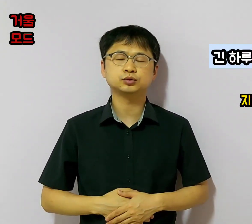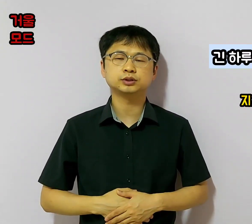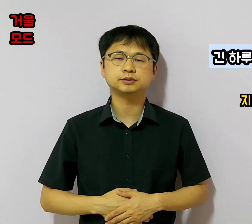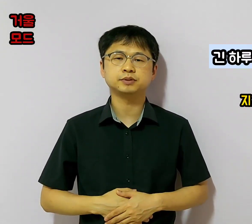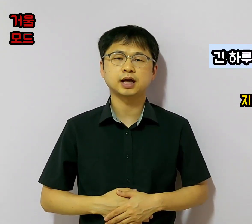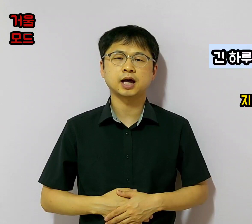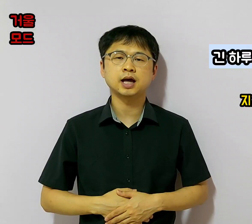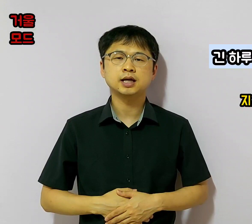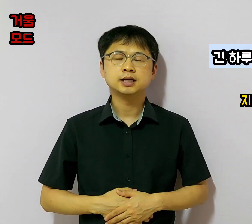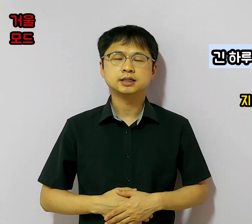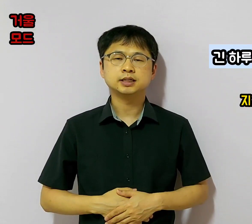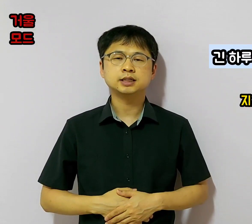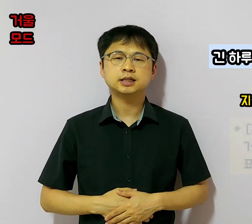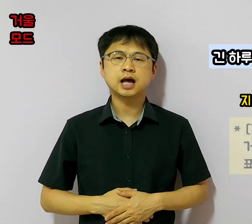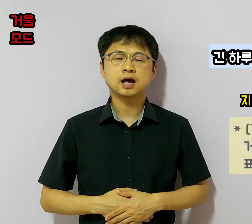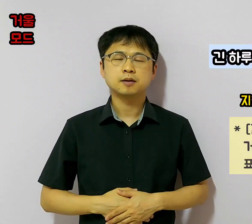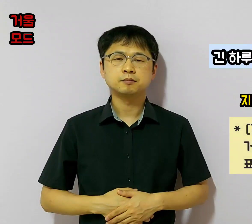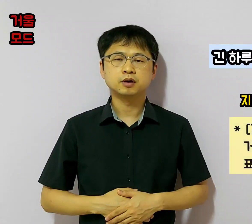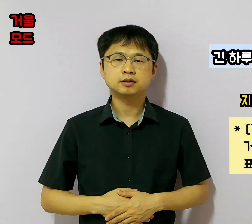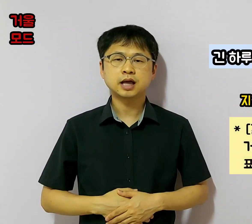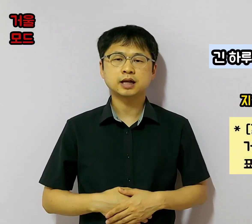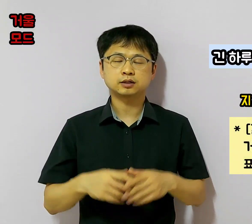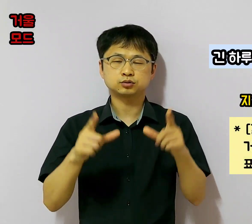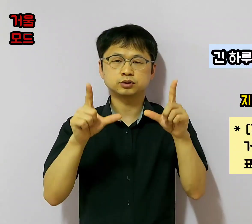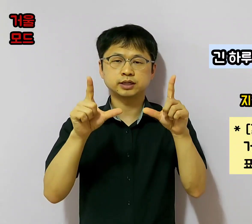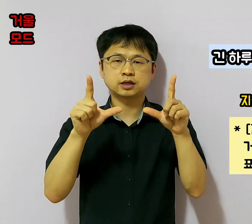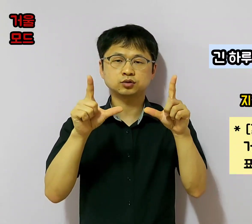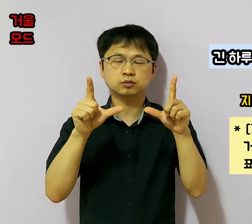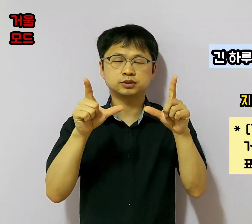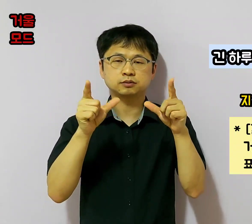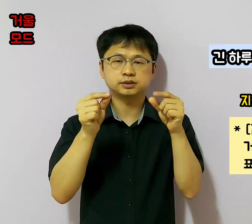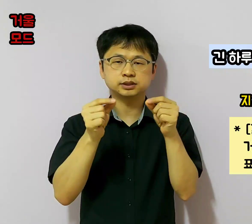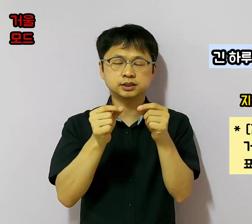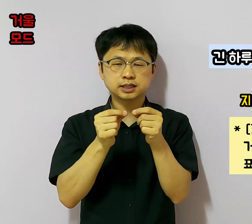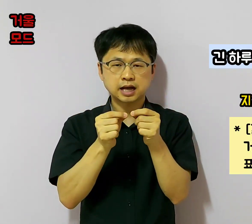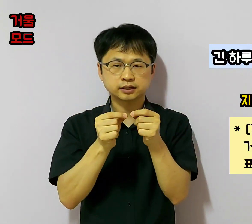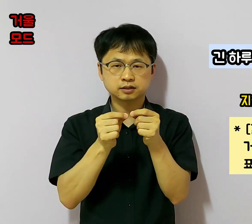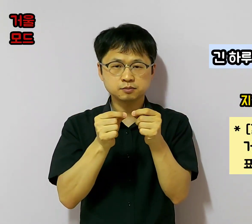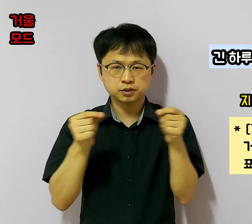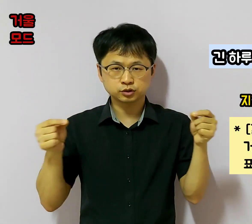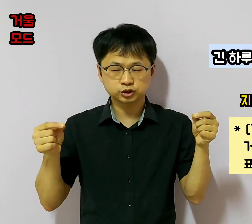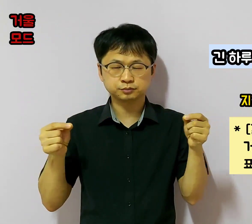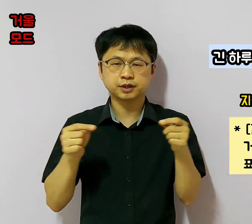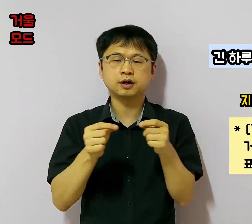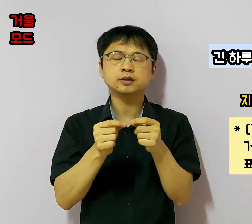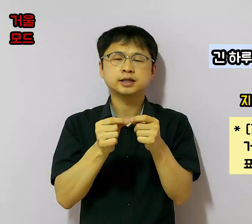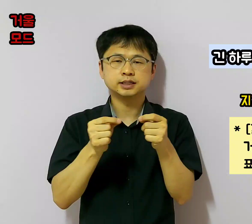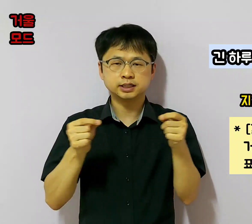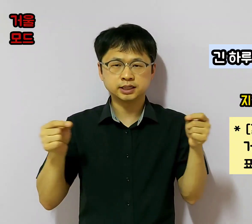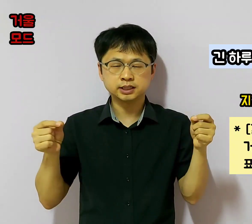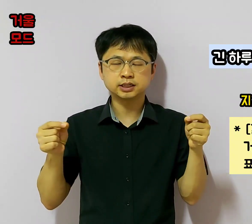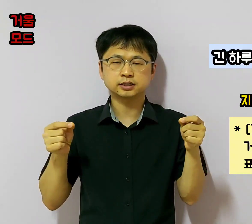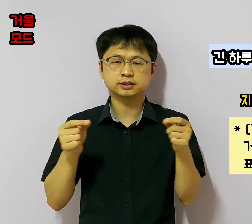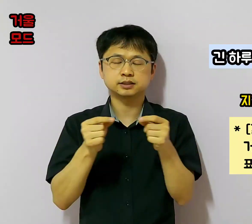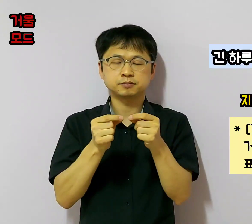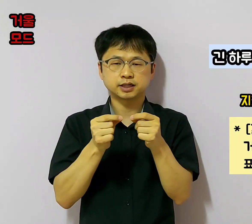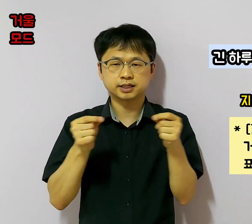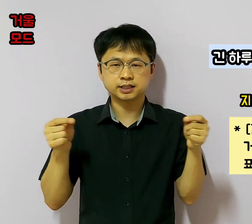안아주는 입니다. 길다, 멀다 라는 소는 양손 엄지검지를 간격을 벌려주시면 긴이란 뜻이 됩니다.